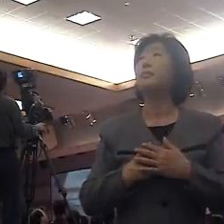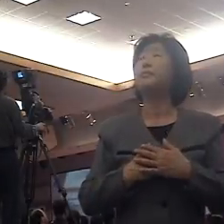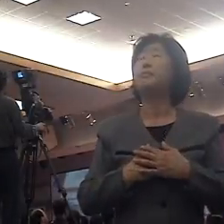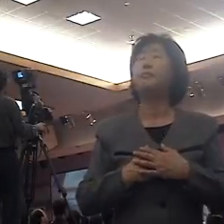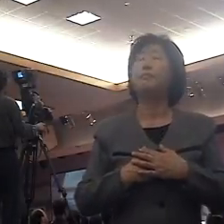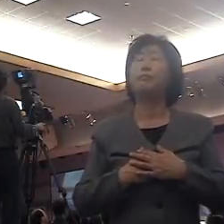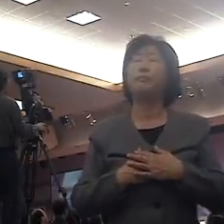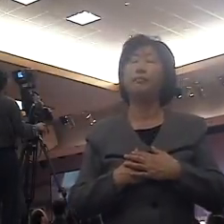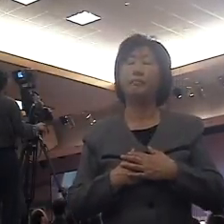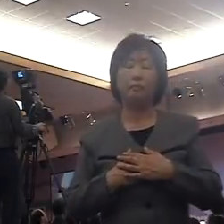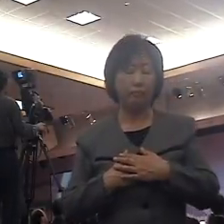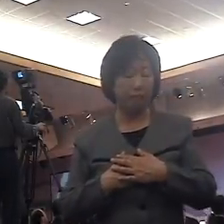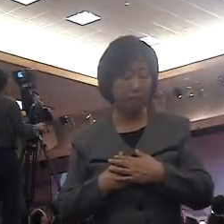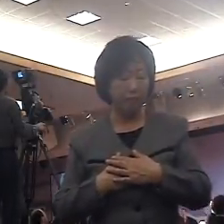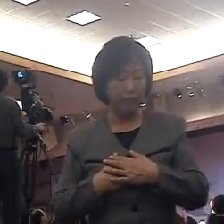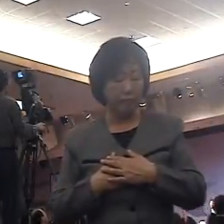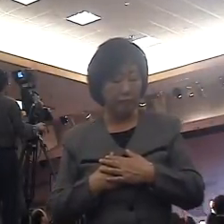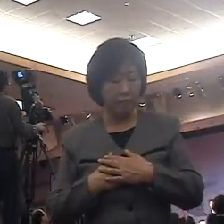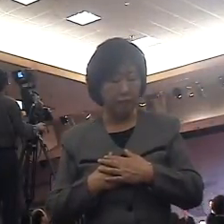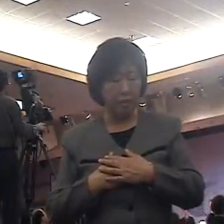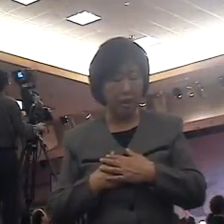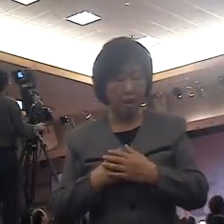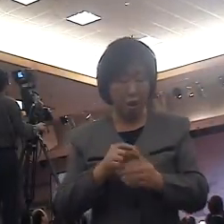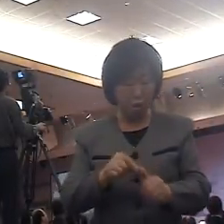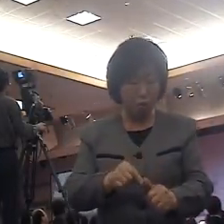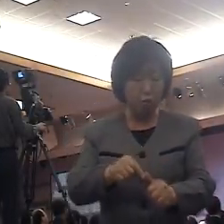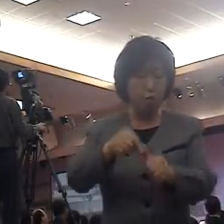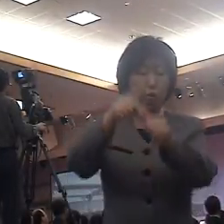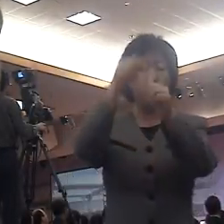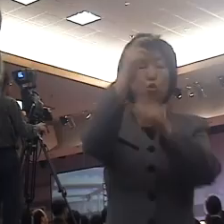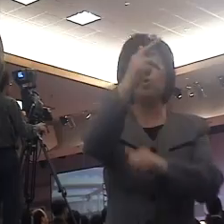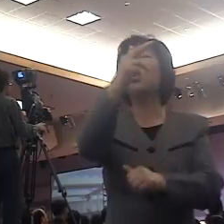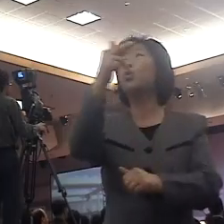내 구주 예수님, 내